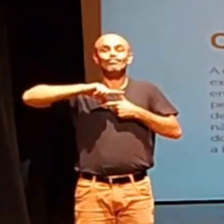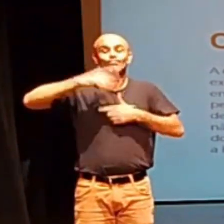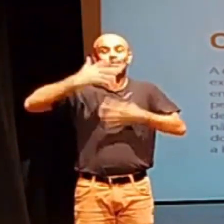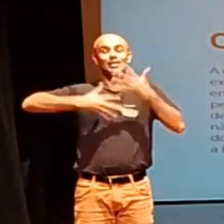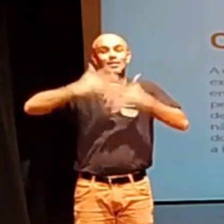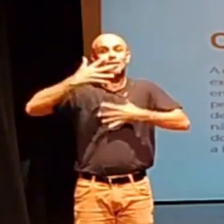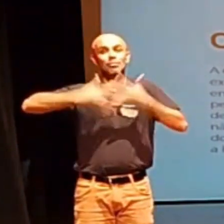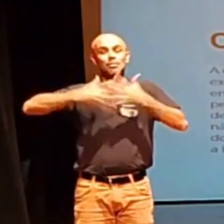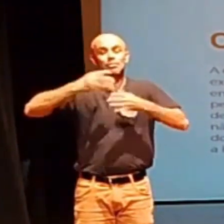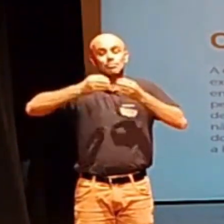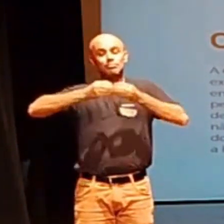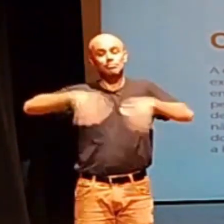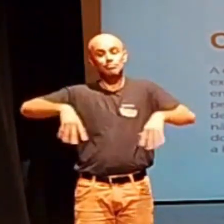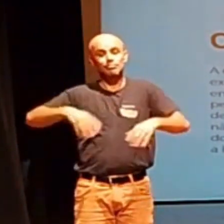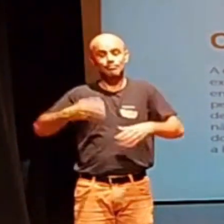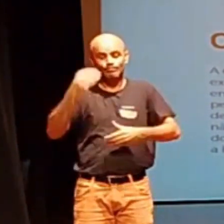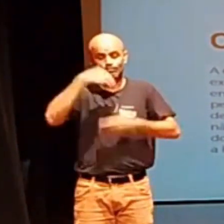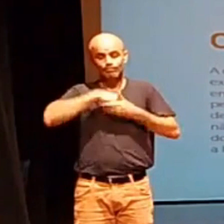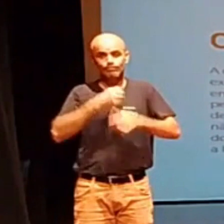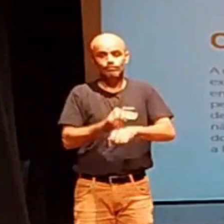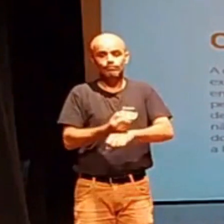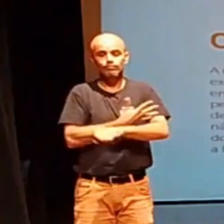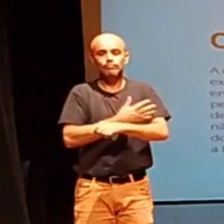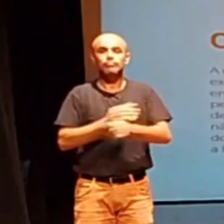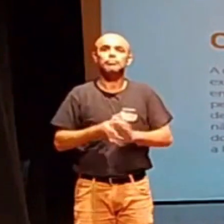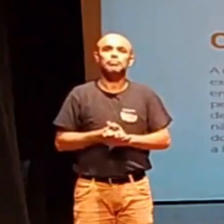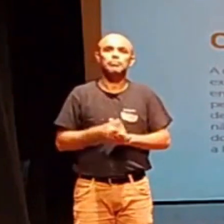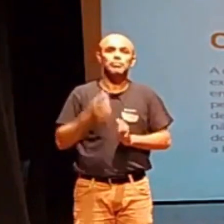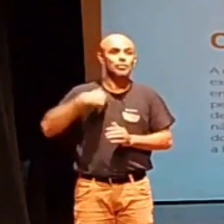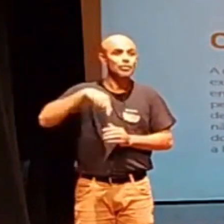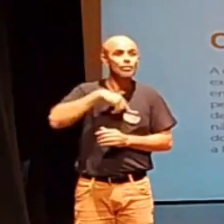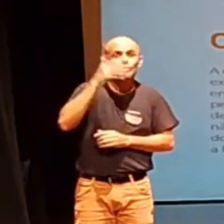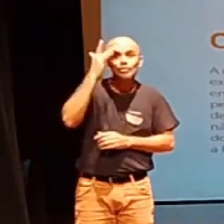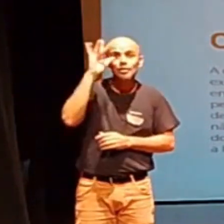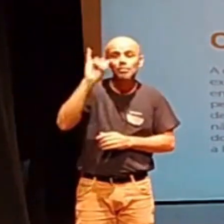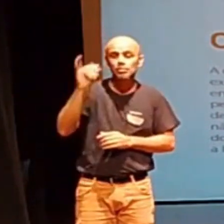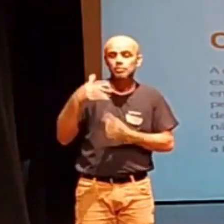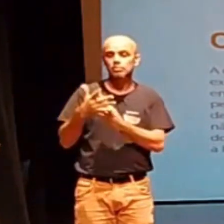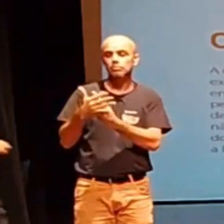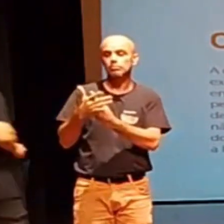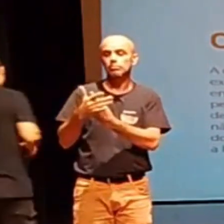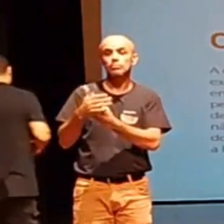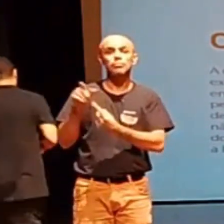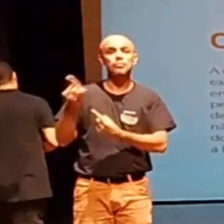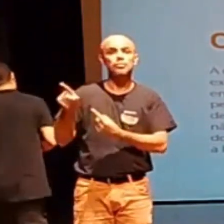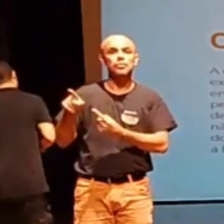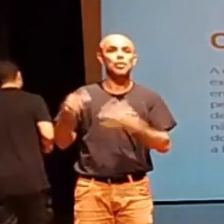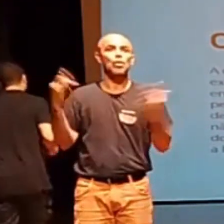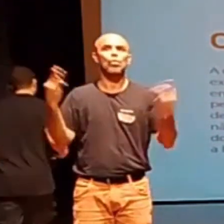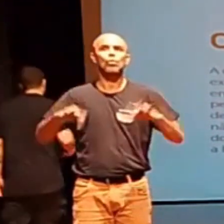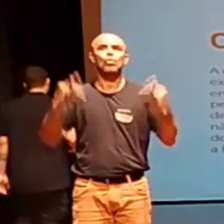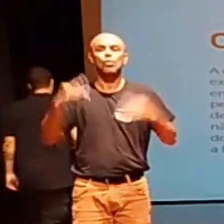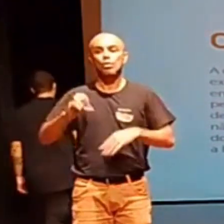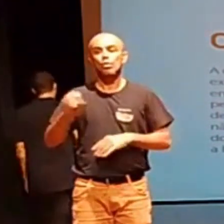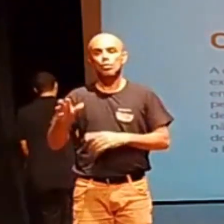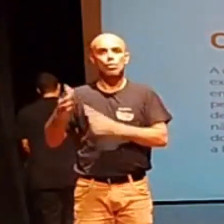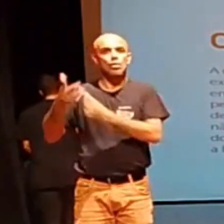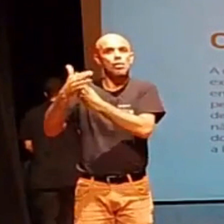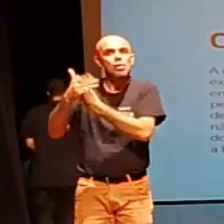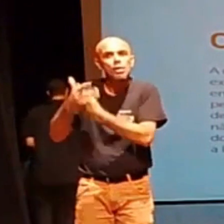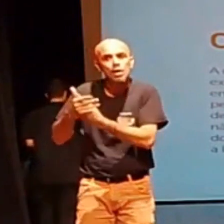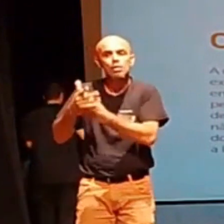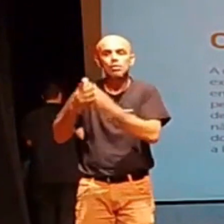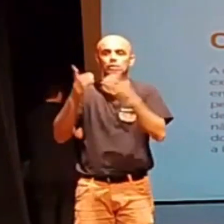ainda mais o emocional das pessoas. E aí a gente não sabe se aquele paciente está com dor e a dor causou